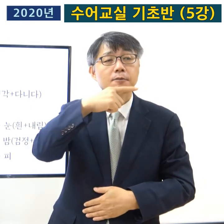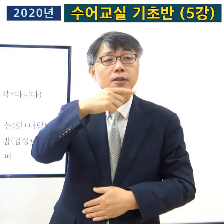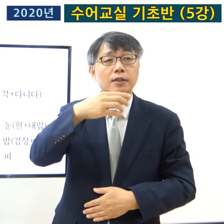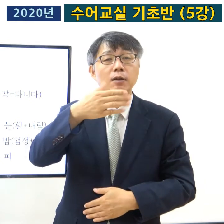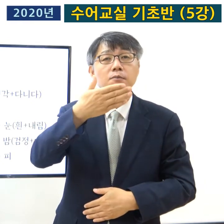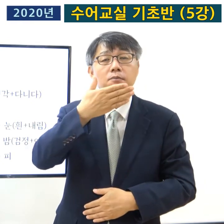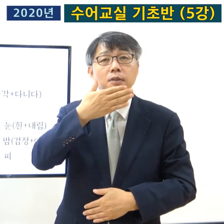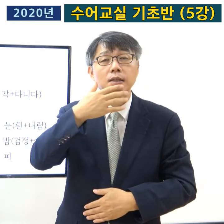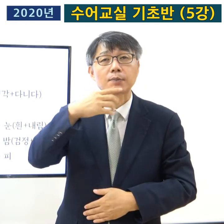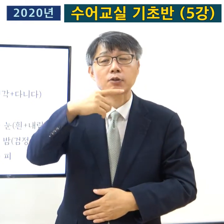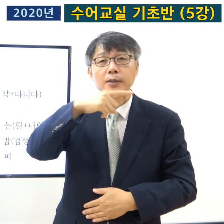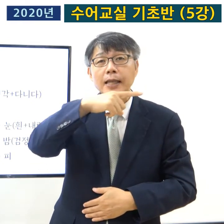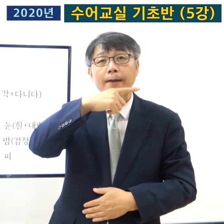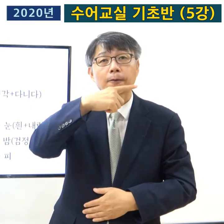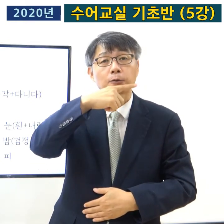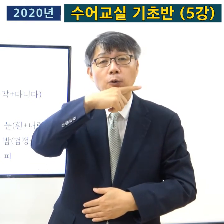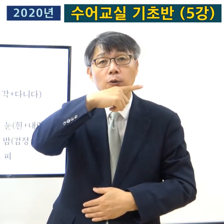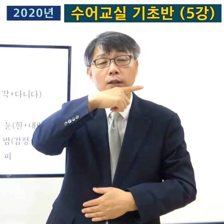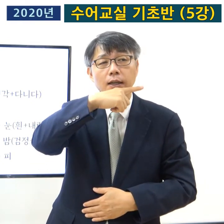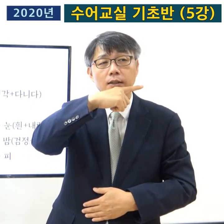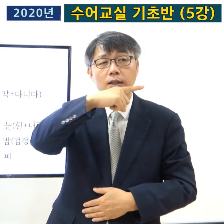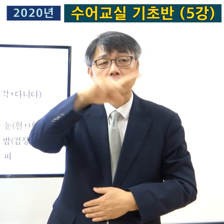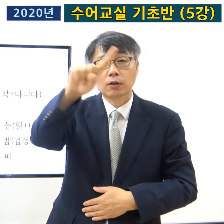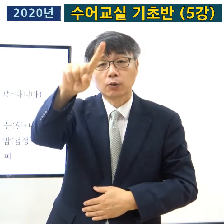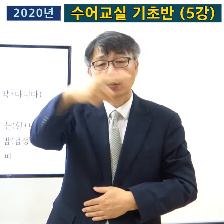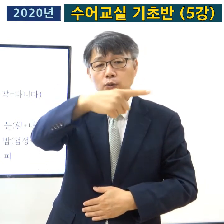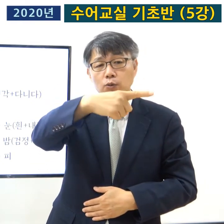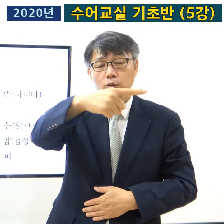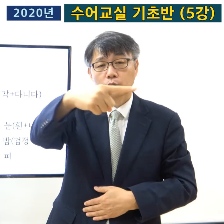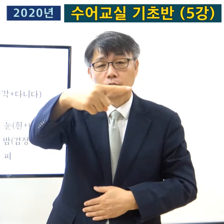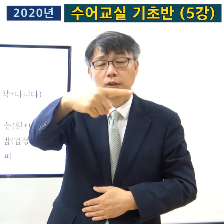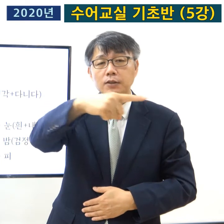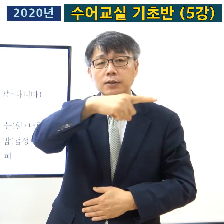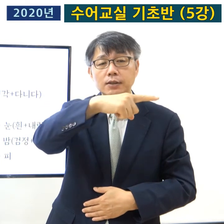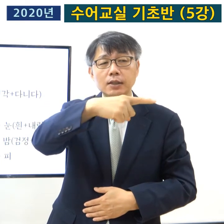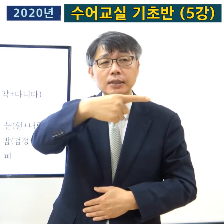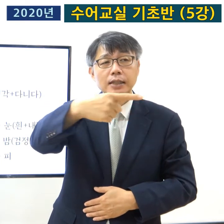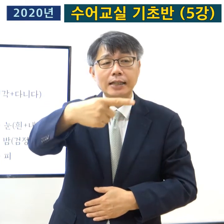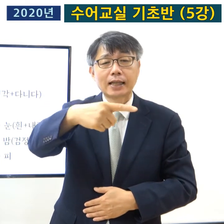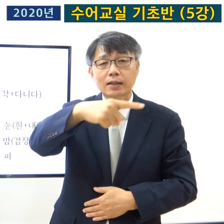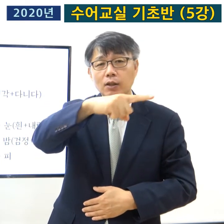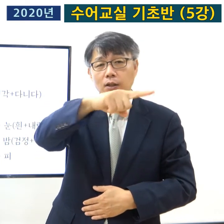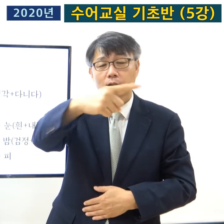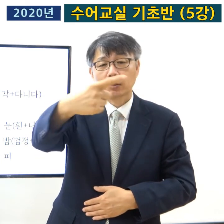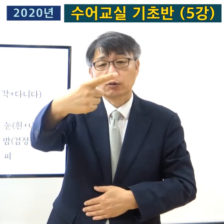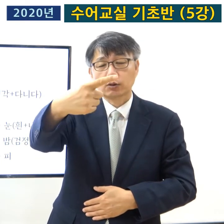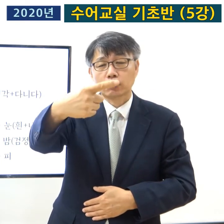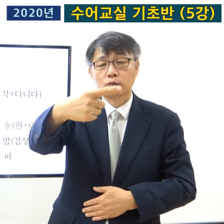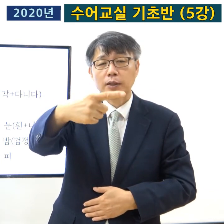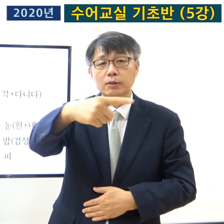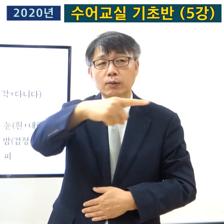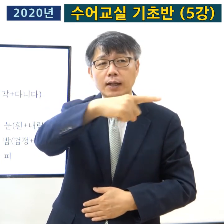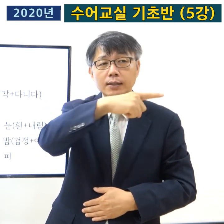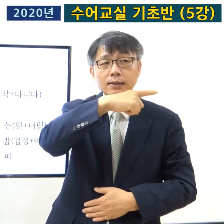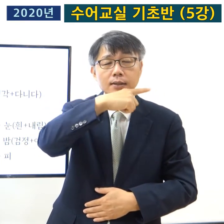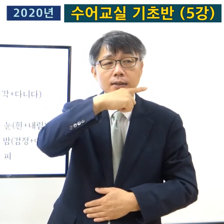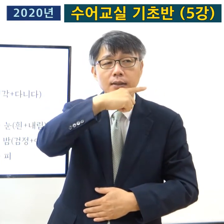자, 입술 밑에 여기에 있는 데서 요 선을 할 때 이렇게 두 번째 손가락을 이렇게